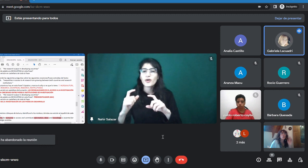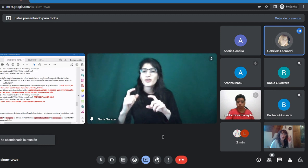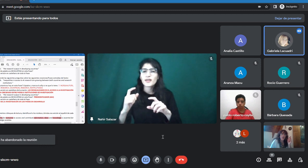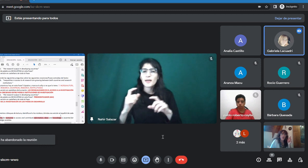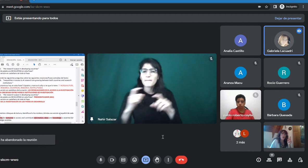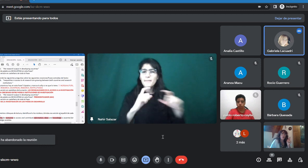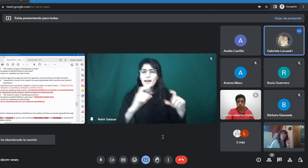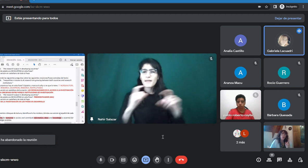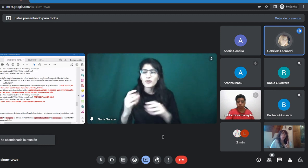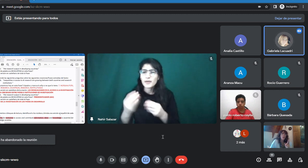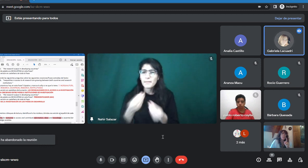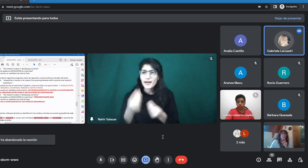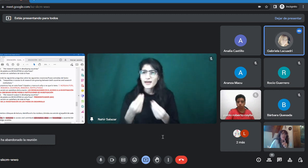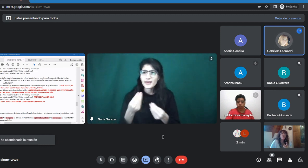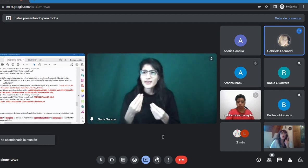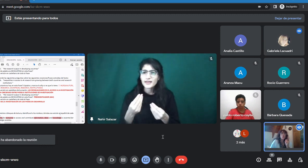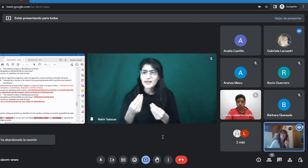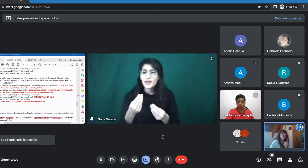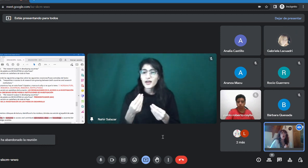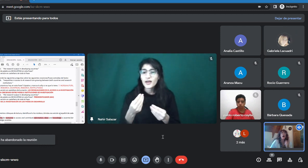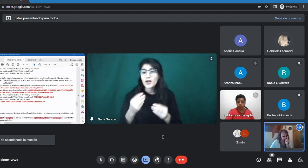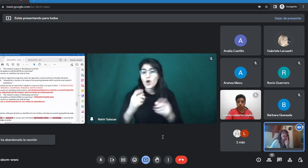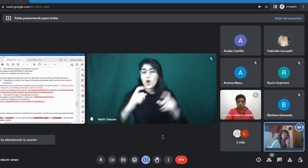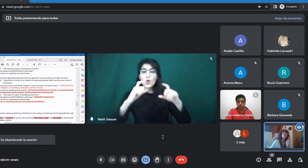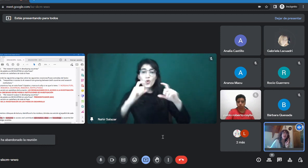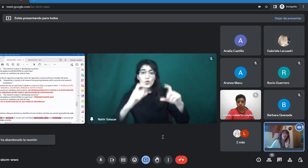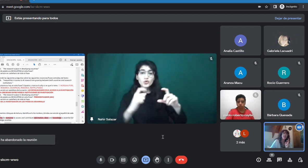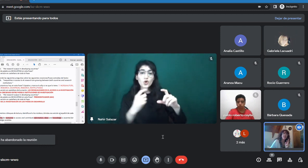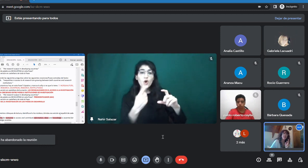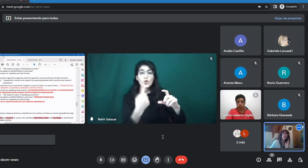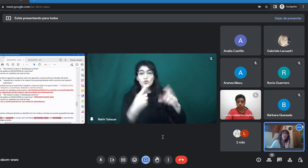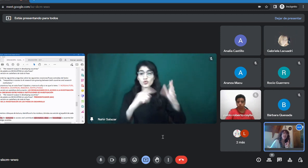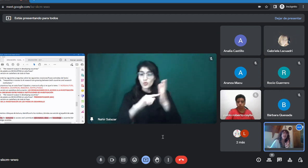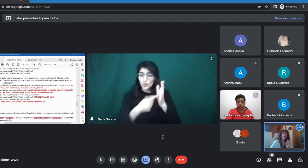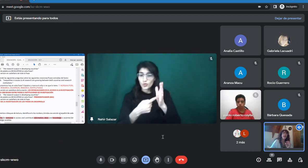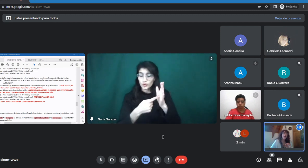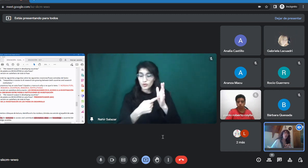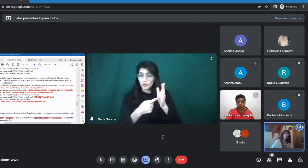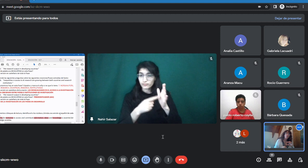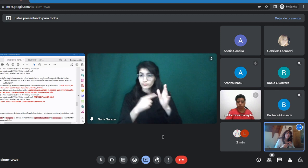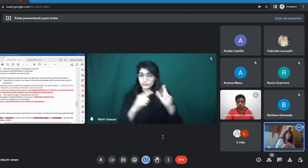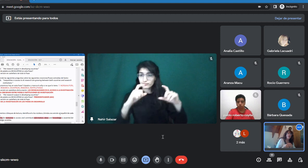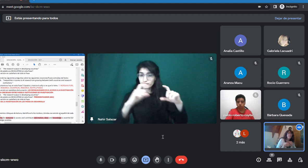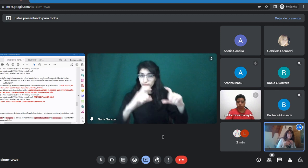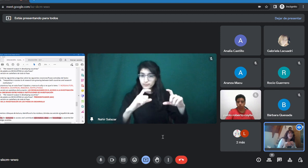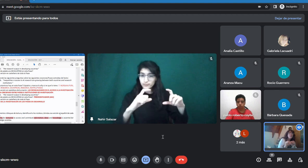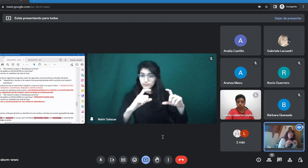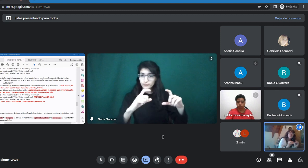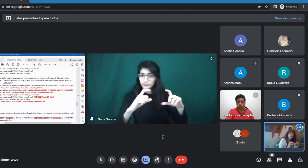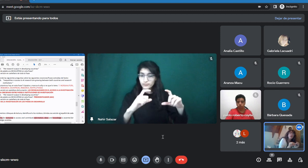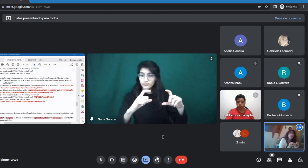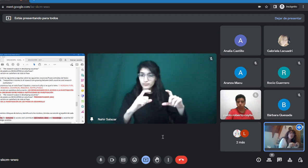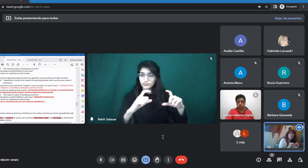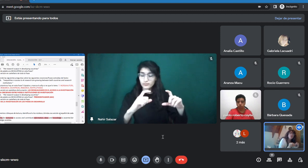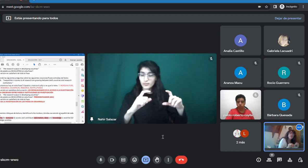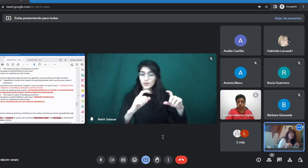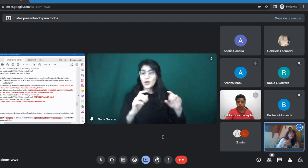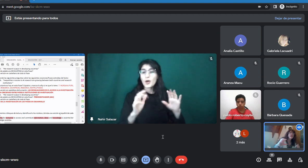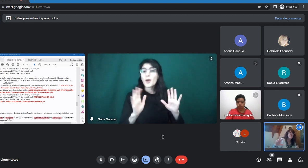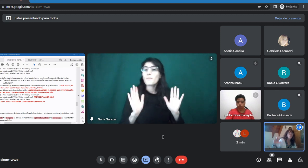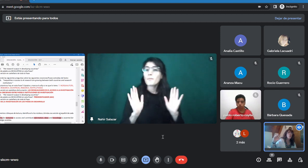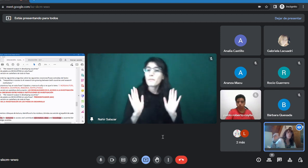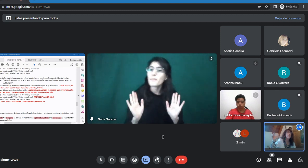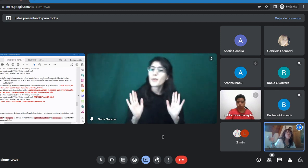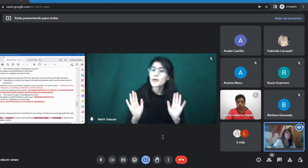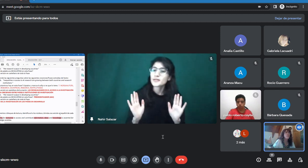un núcleo, ¿no? Con un núcleo. Con un núcleo, a no ser que varios núcleos